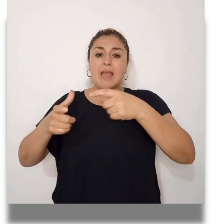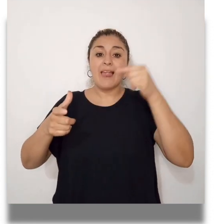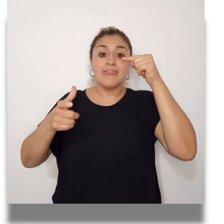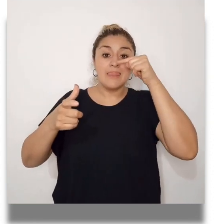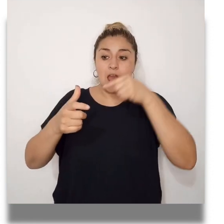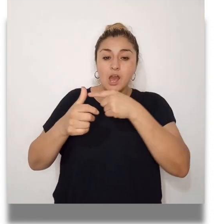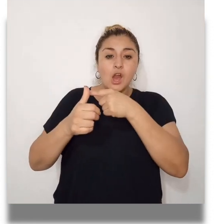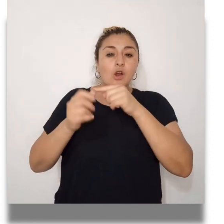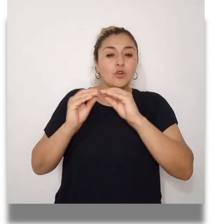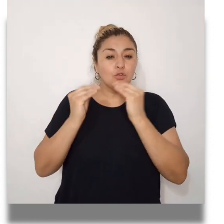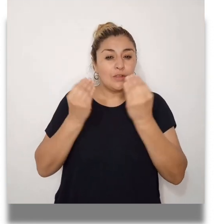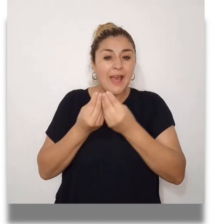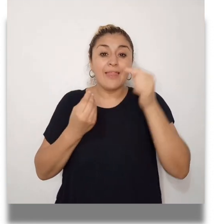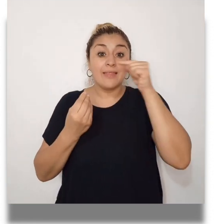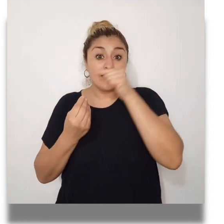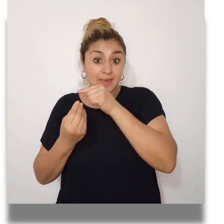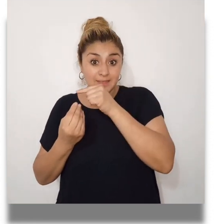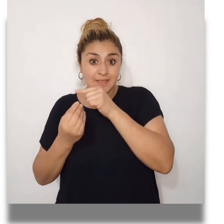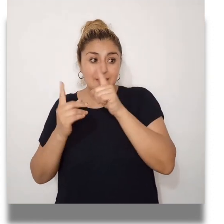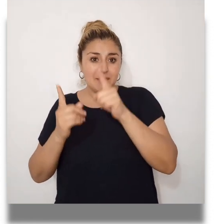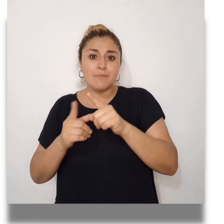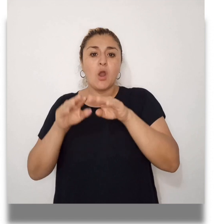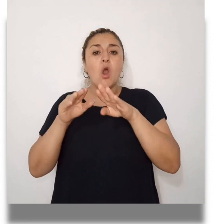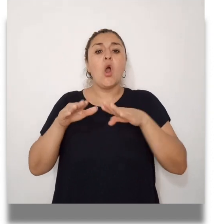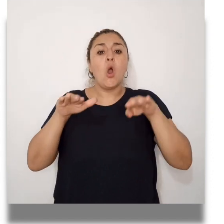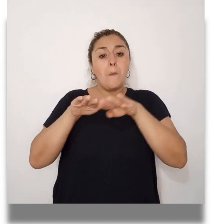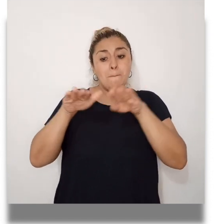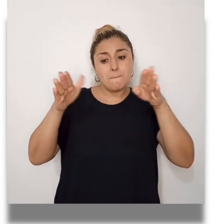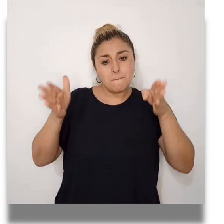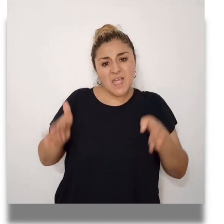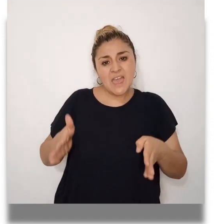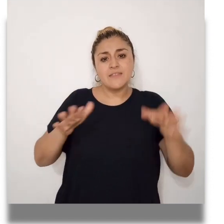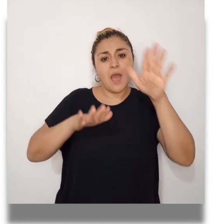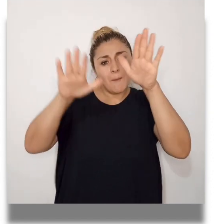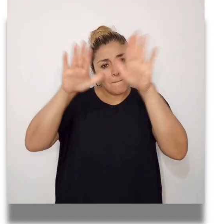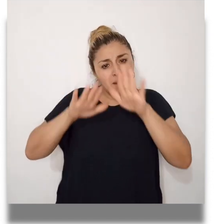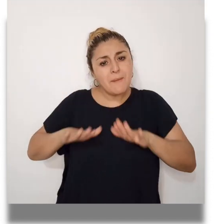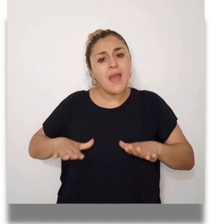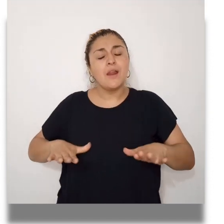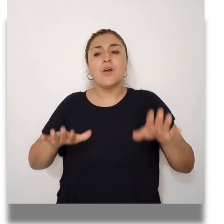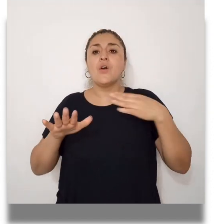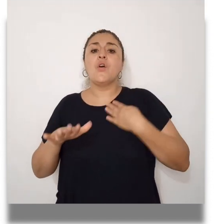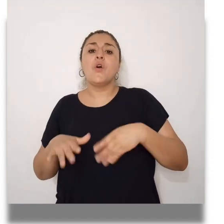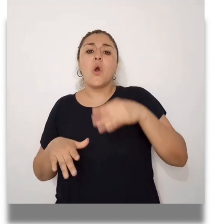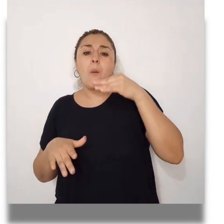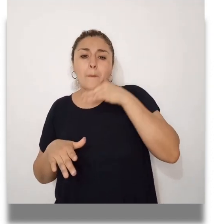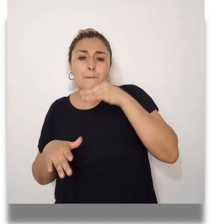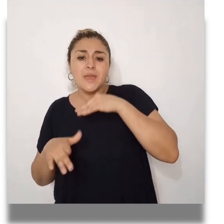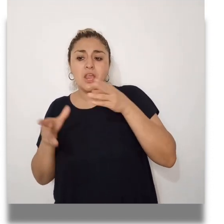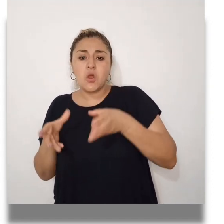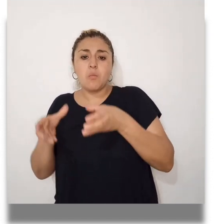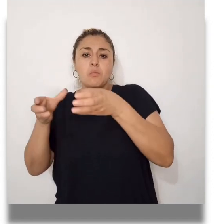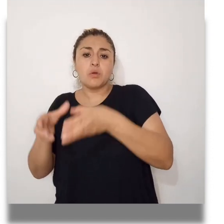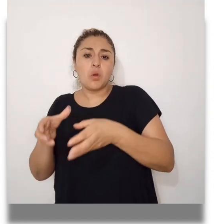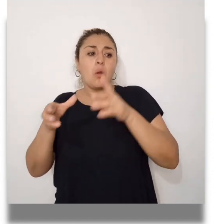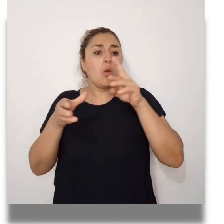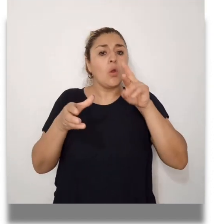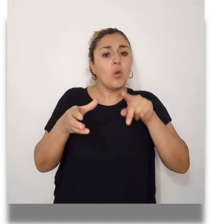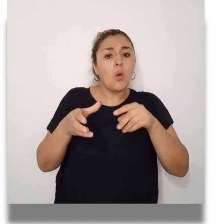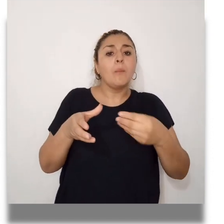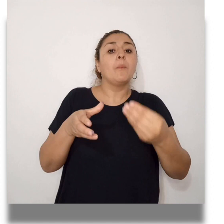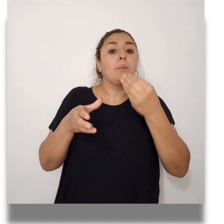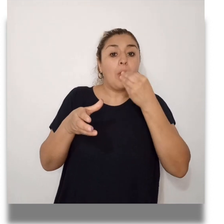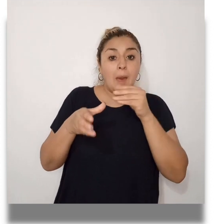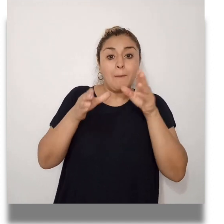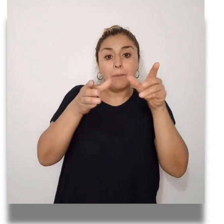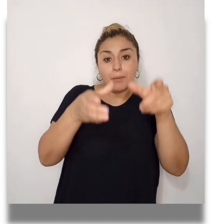víctimas, mezcló su vino y puso su mesa. Envió sus criadas, sobre lo alto